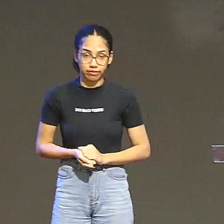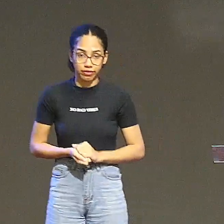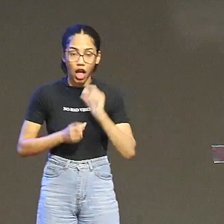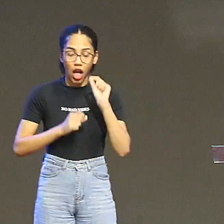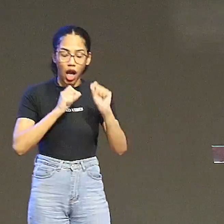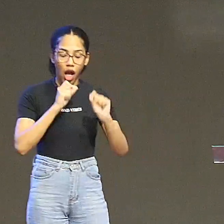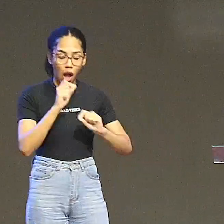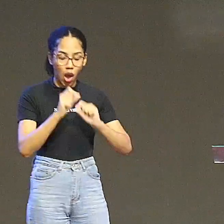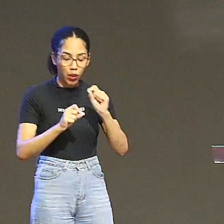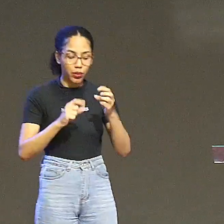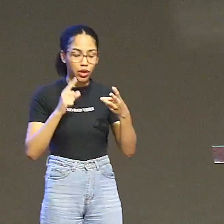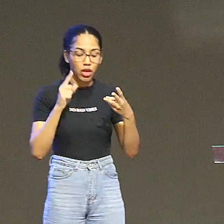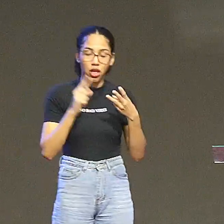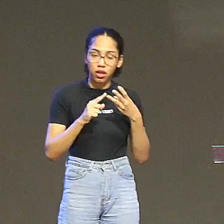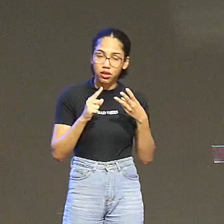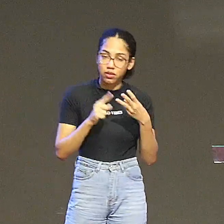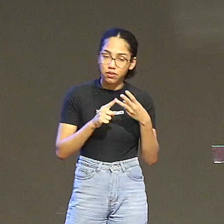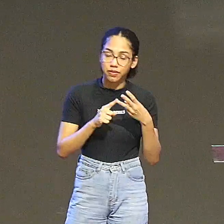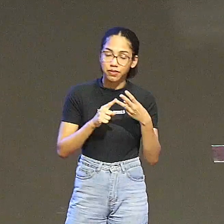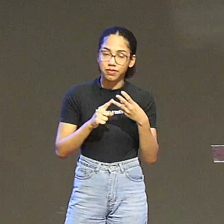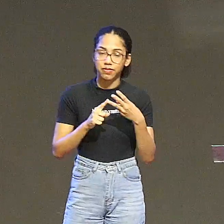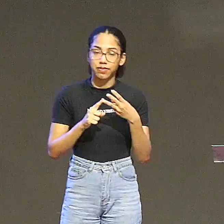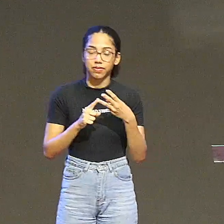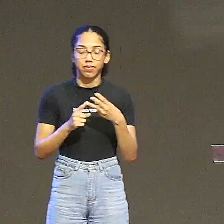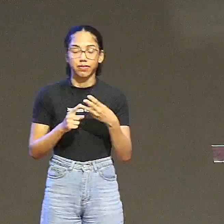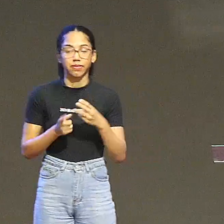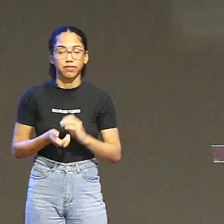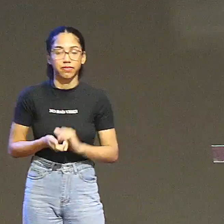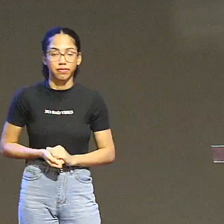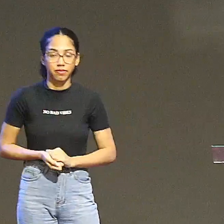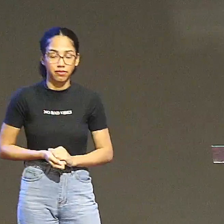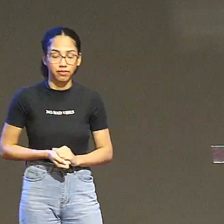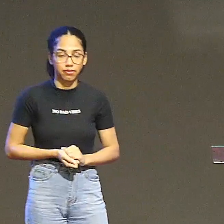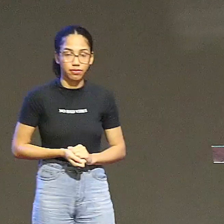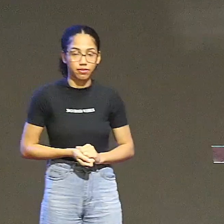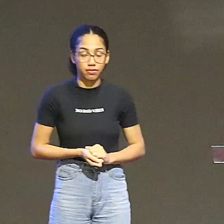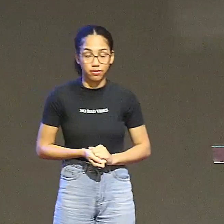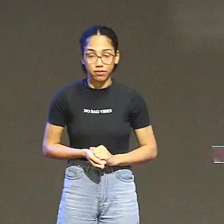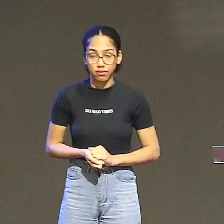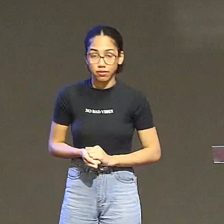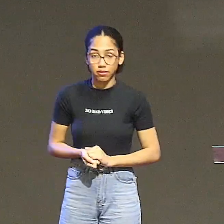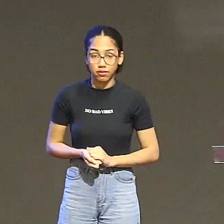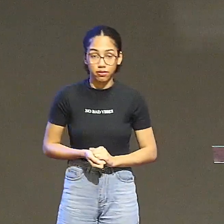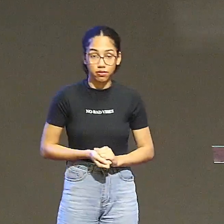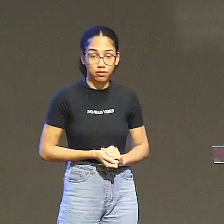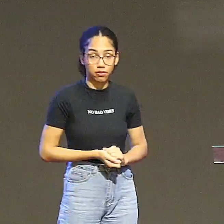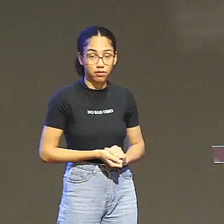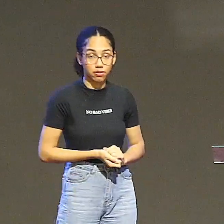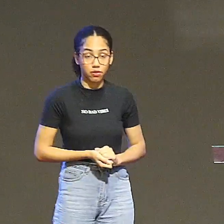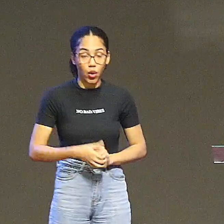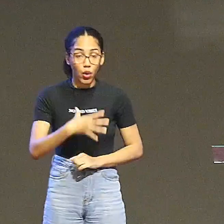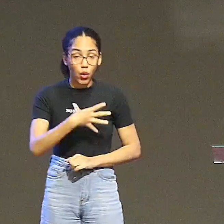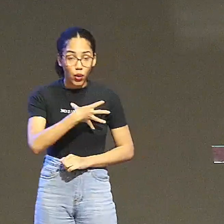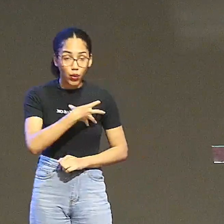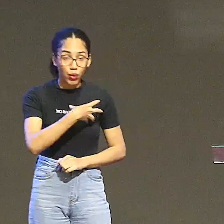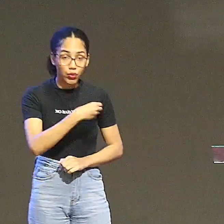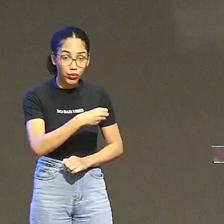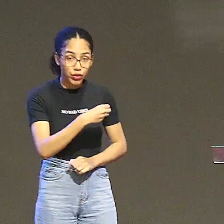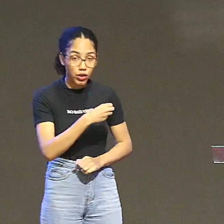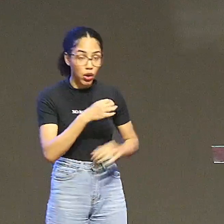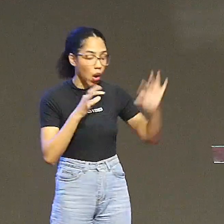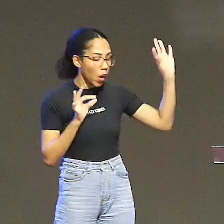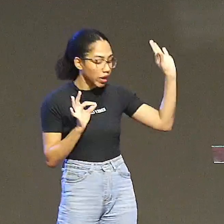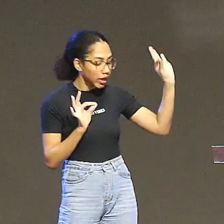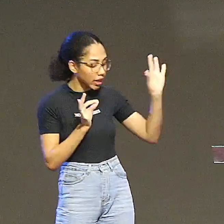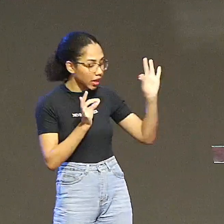vocês nesse momento que é basicamente o seguinte o filho que tá mais perto do pai ele